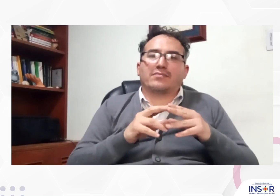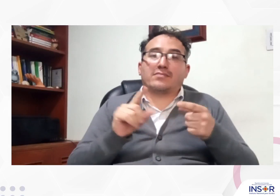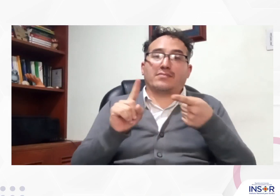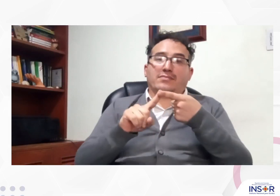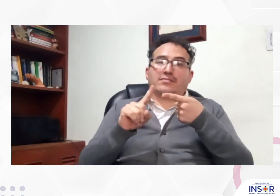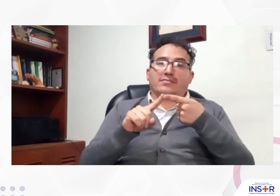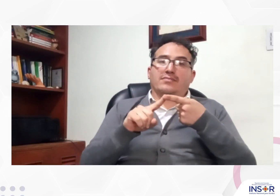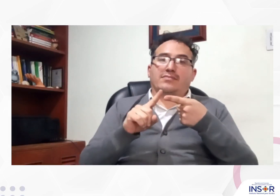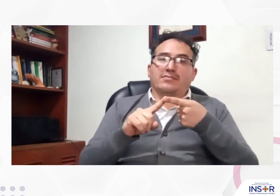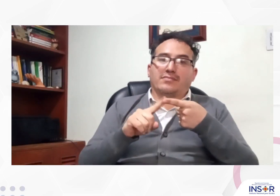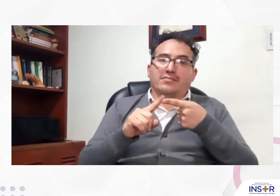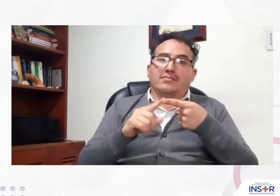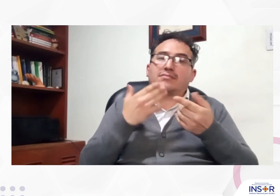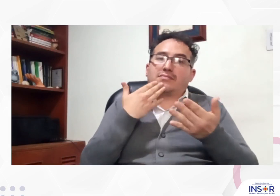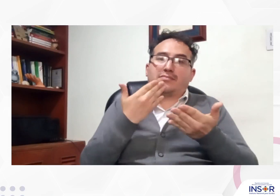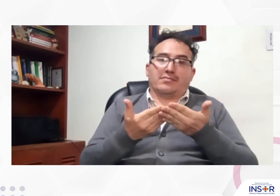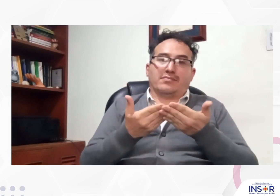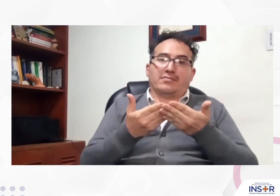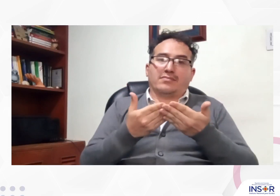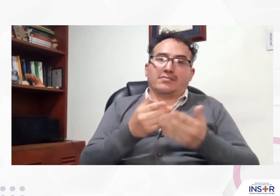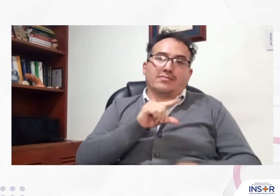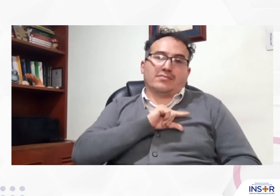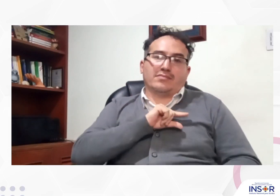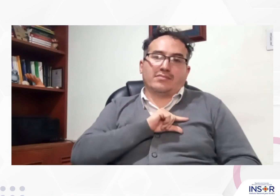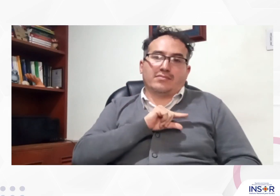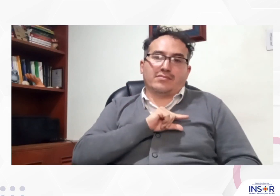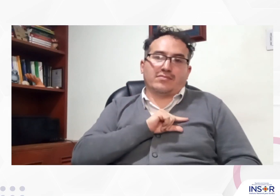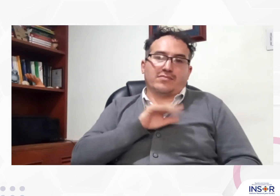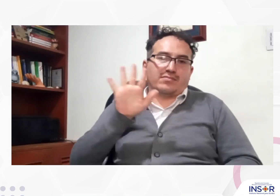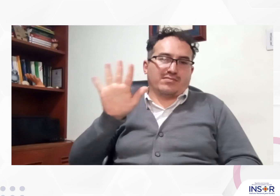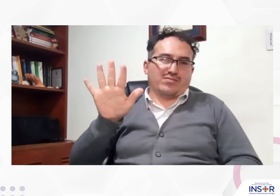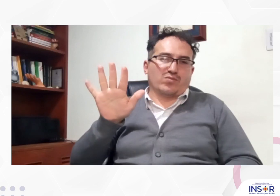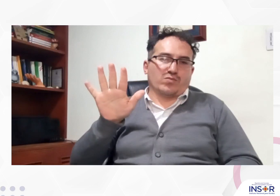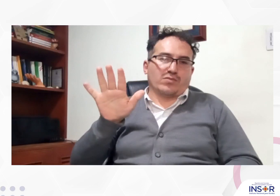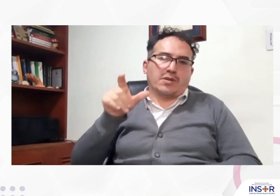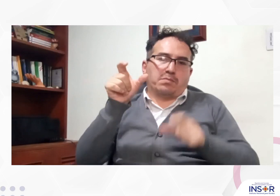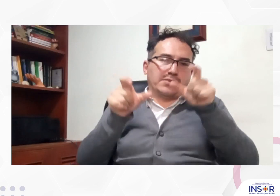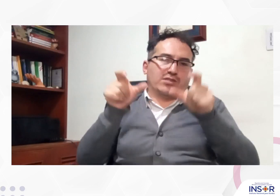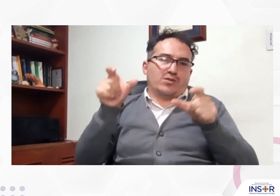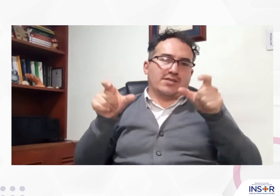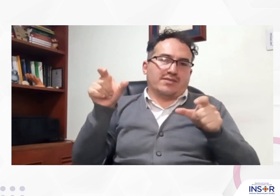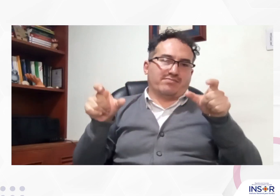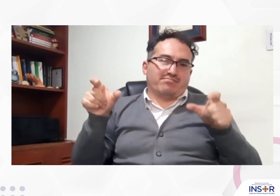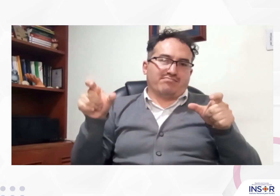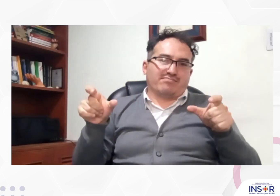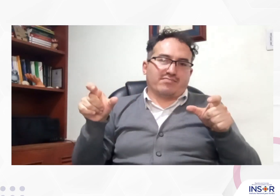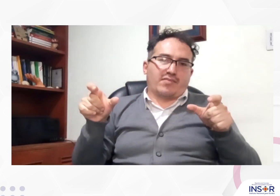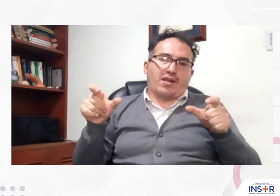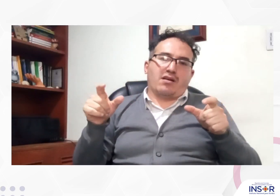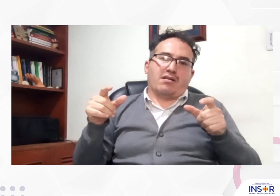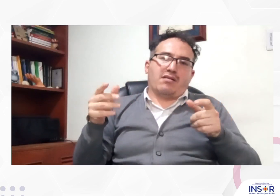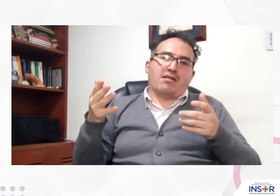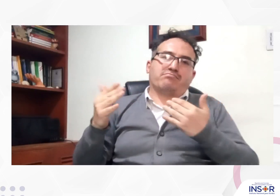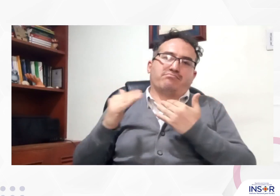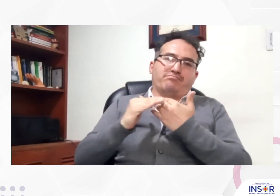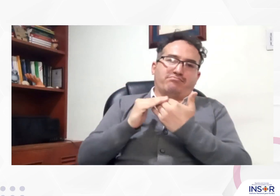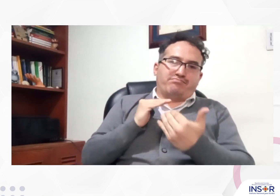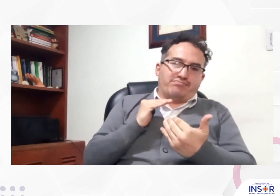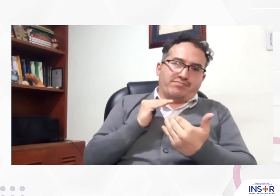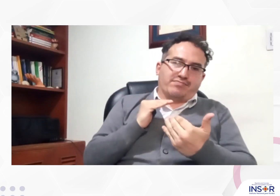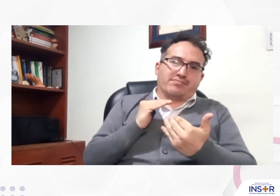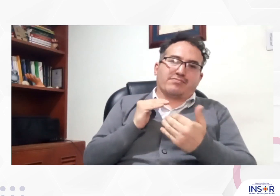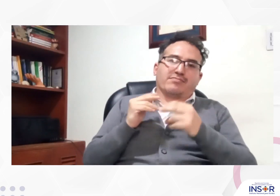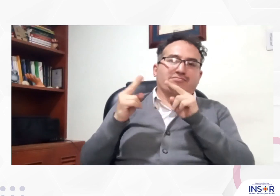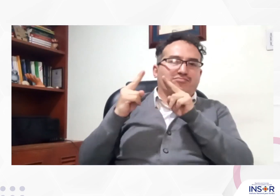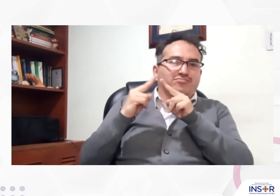Bien, bueno, primero agradecer al INSOR. Gracias al instituto y a las